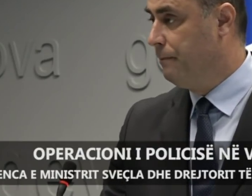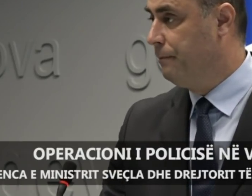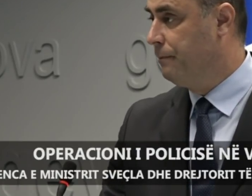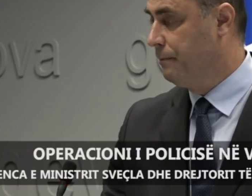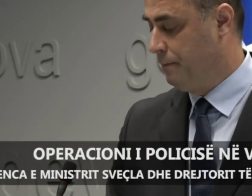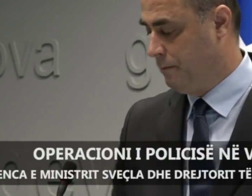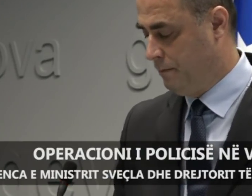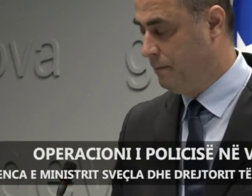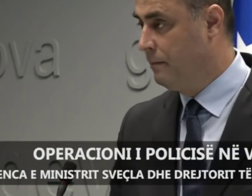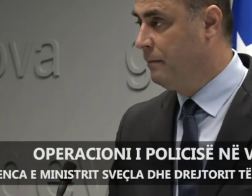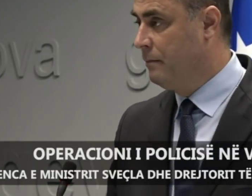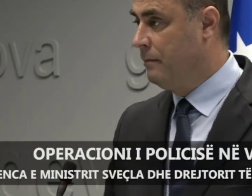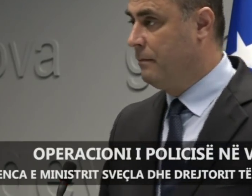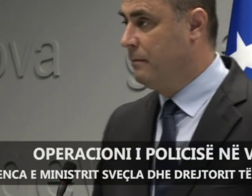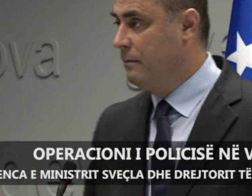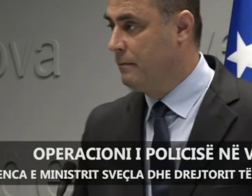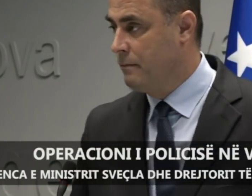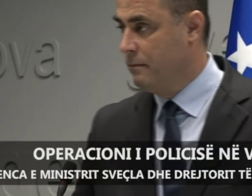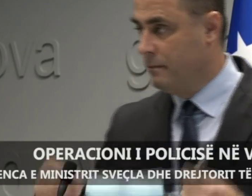mundësi.